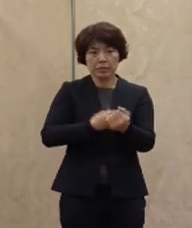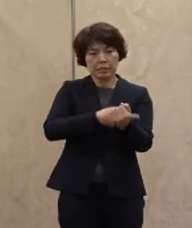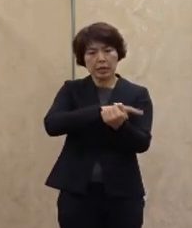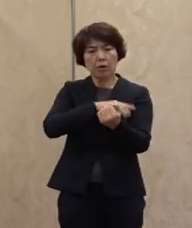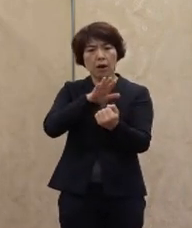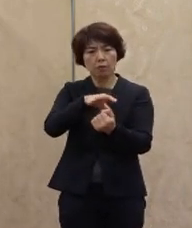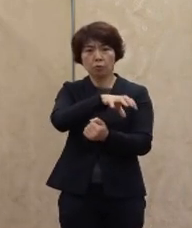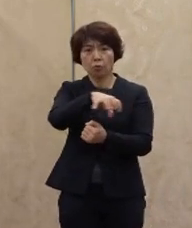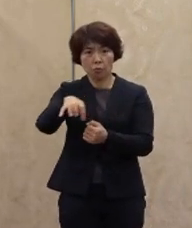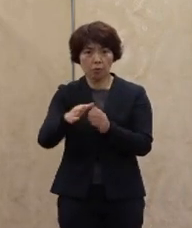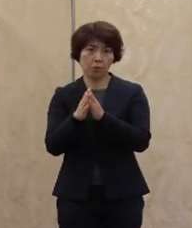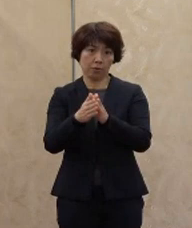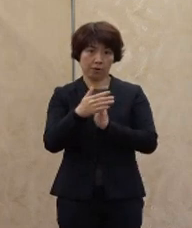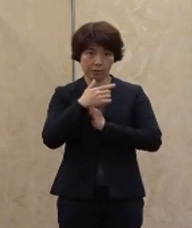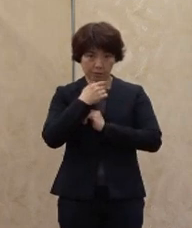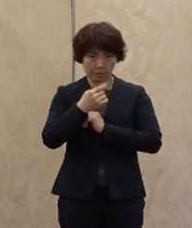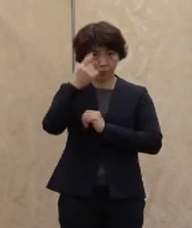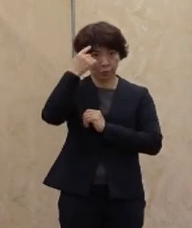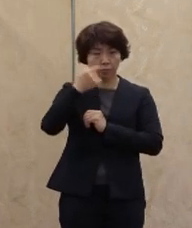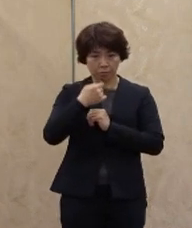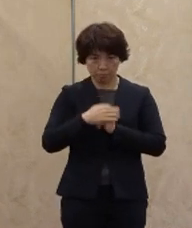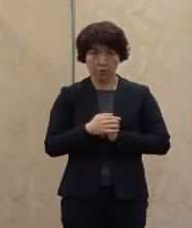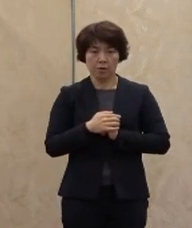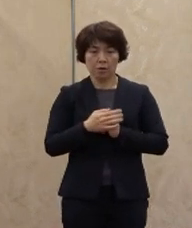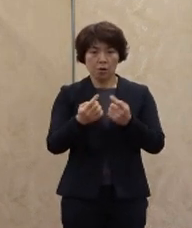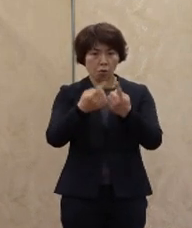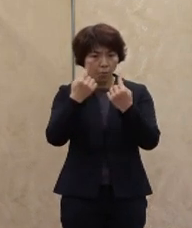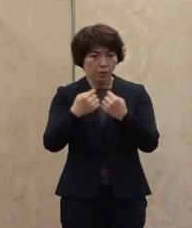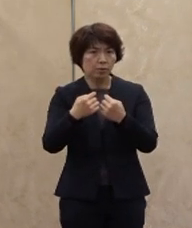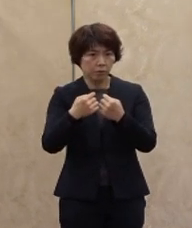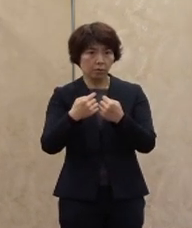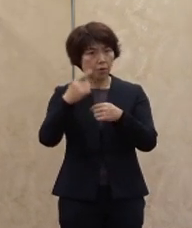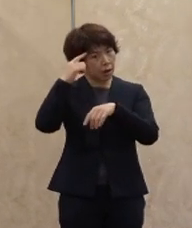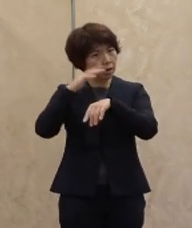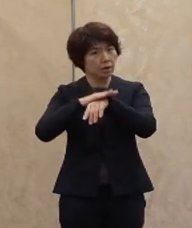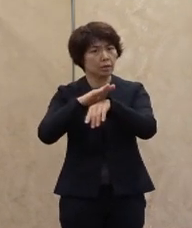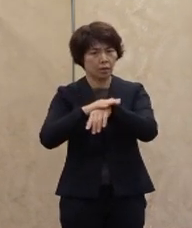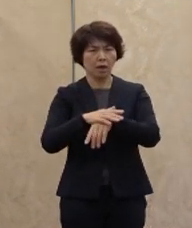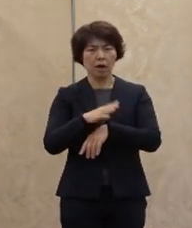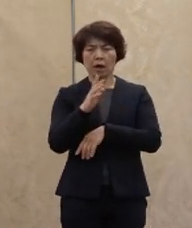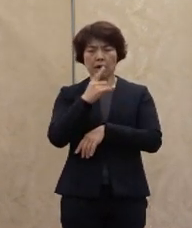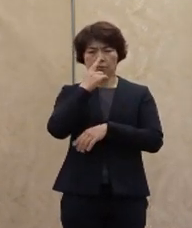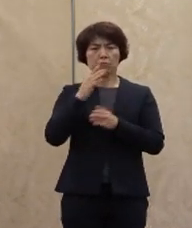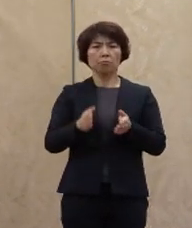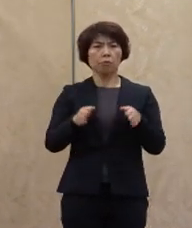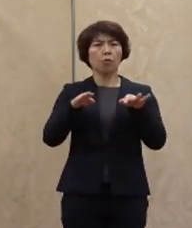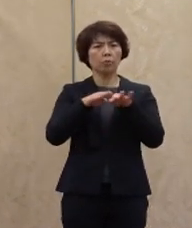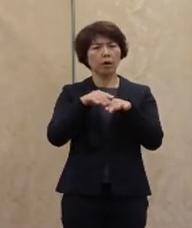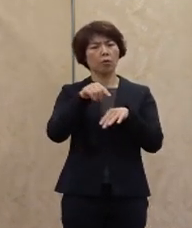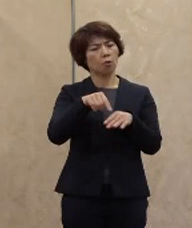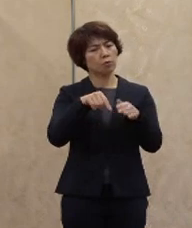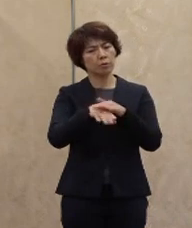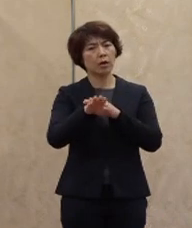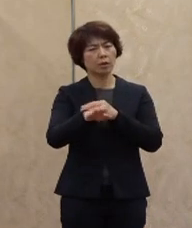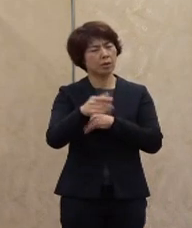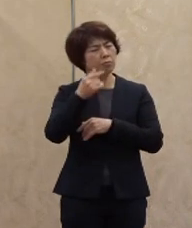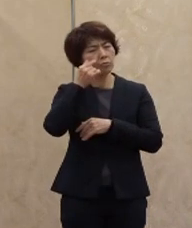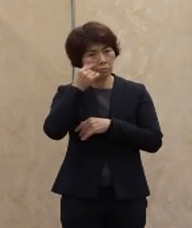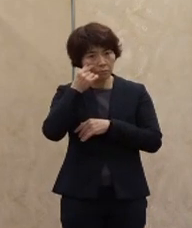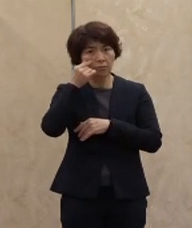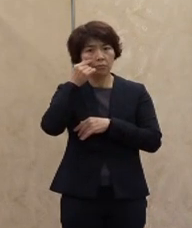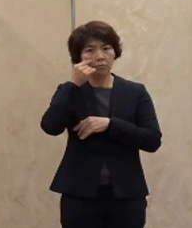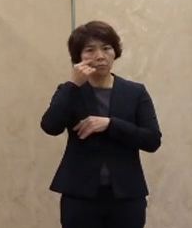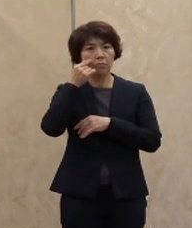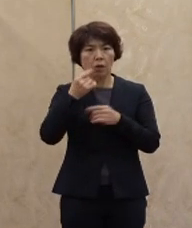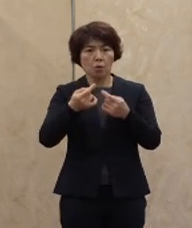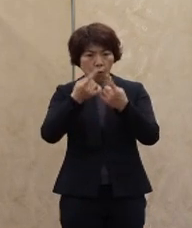てます。でその中でもやっぱりその個別の病院によっては、いやあの我が病院はこういう理由でどうしてもこれできないというのが個